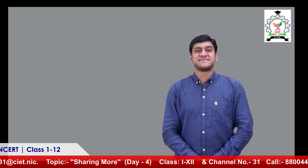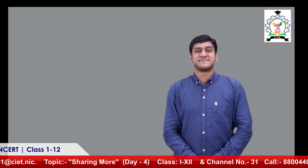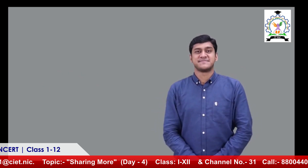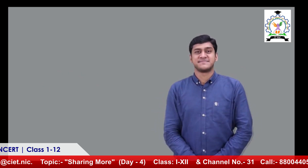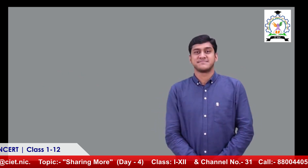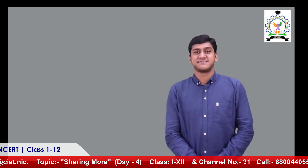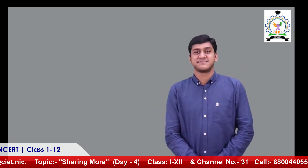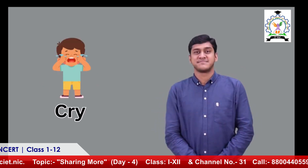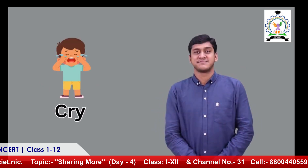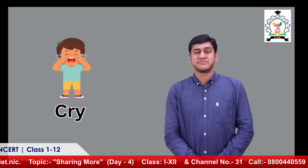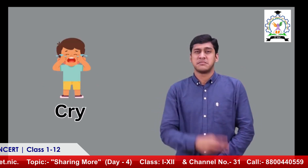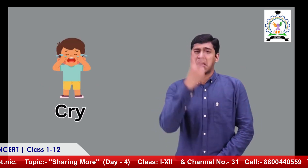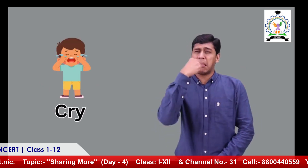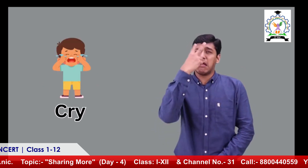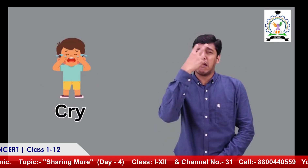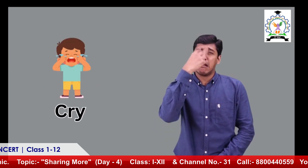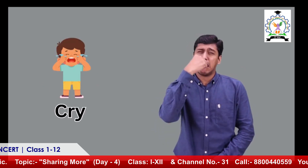ख़त्म करना,